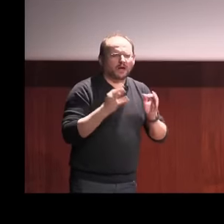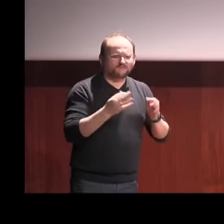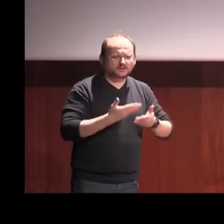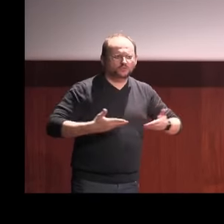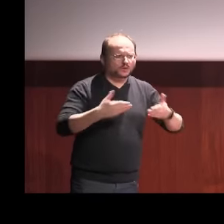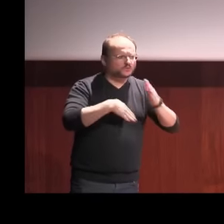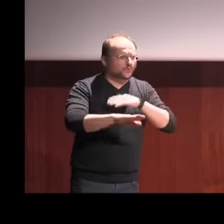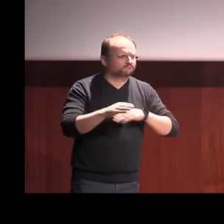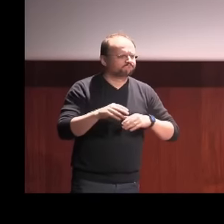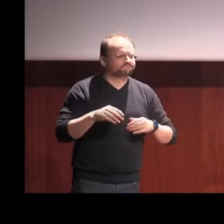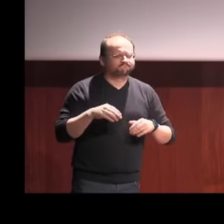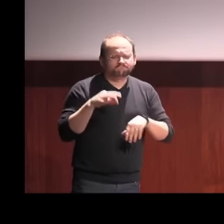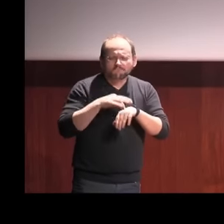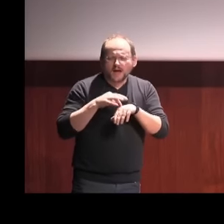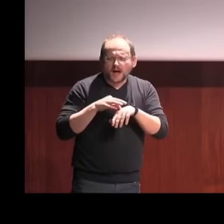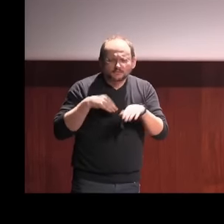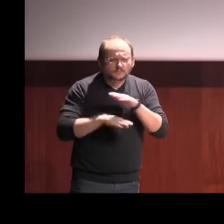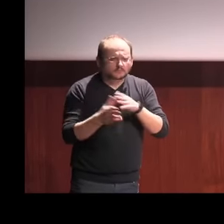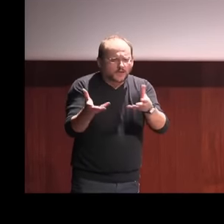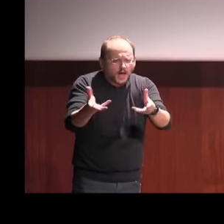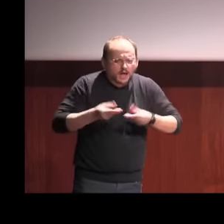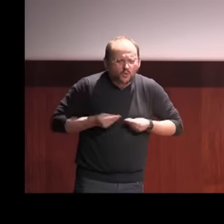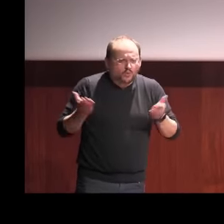dont on n'a trouvé que des extraits.